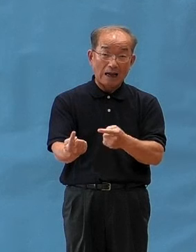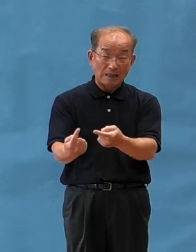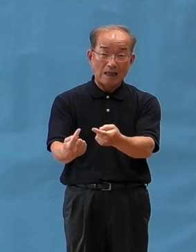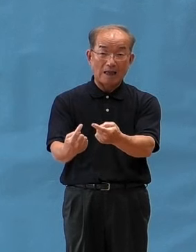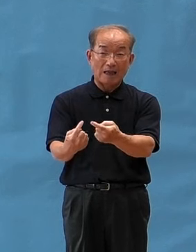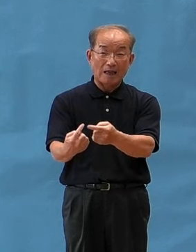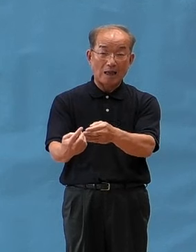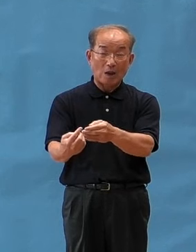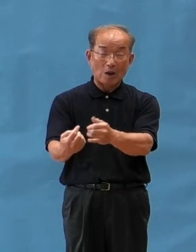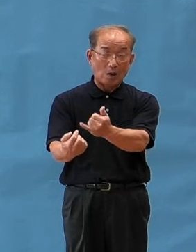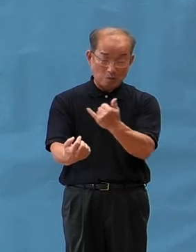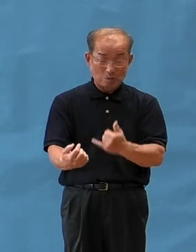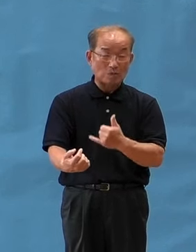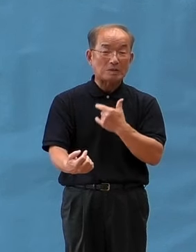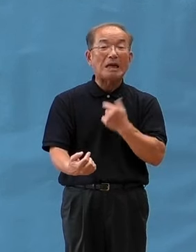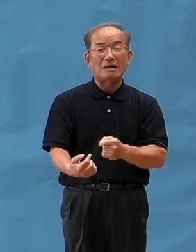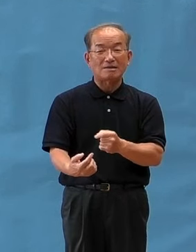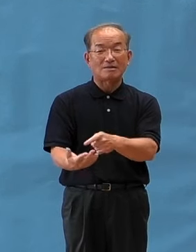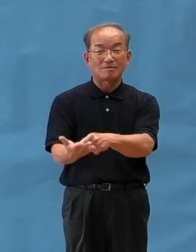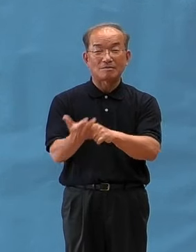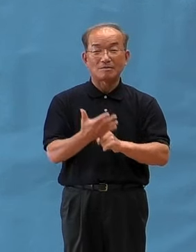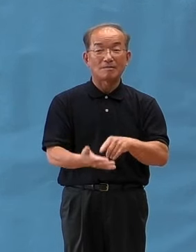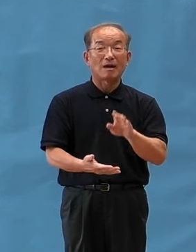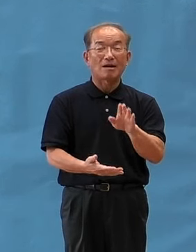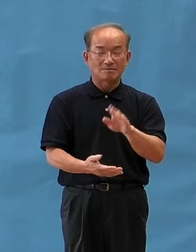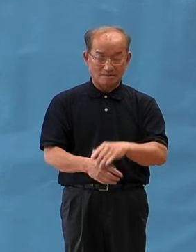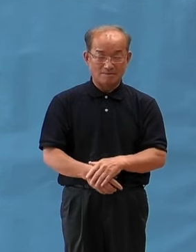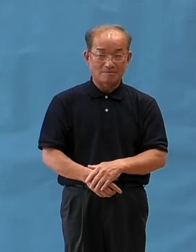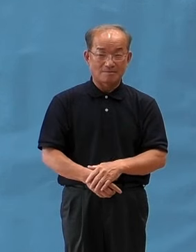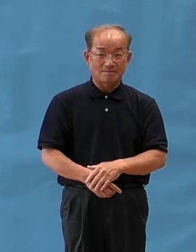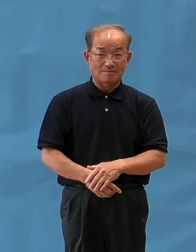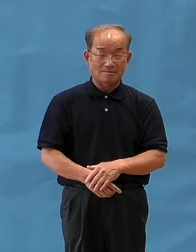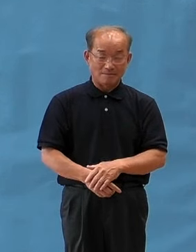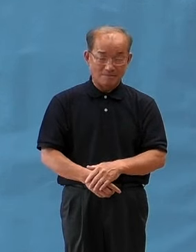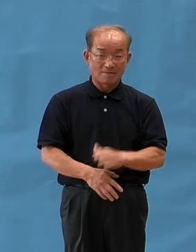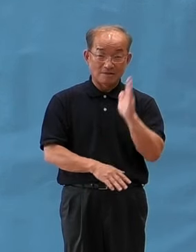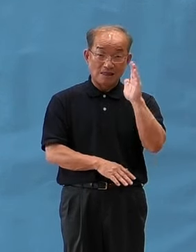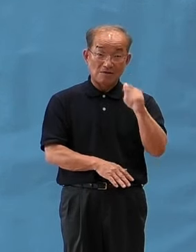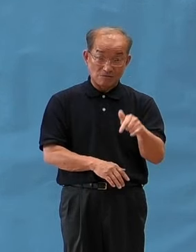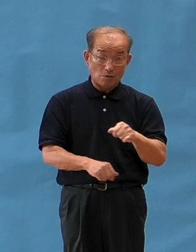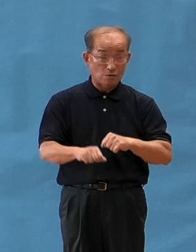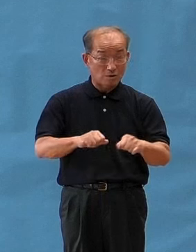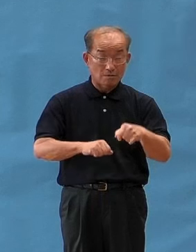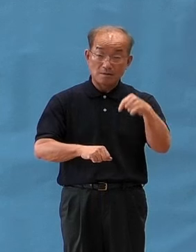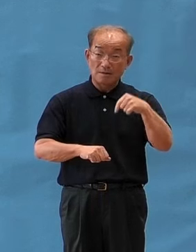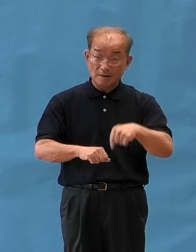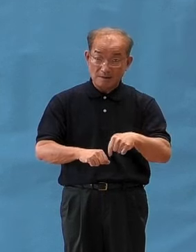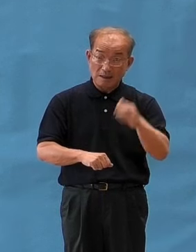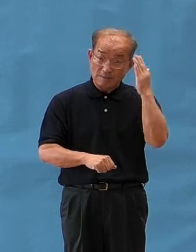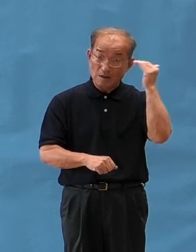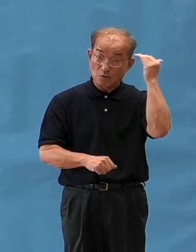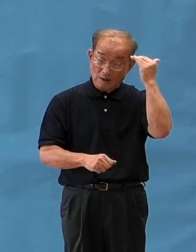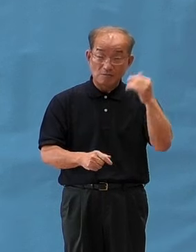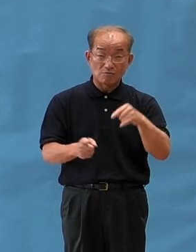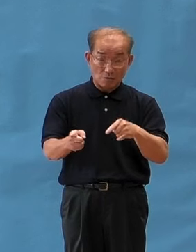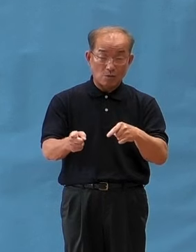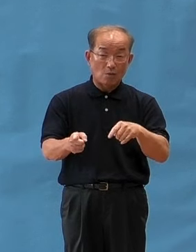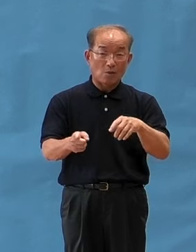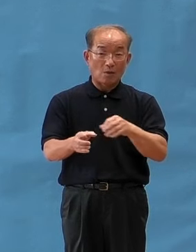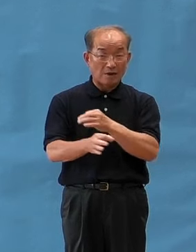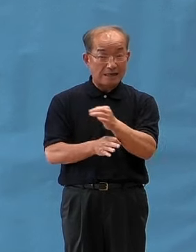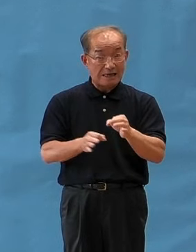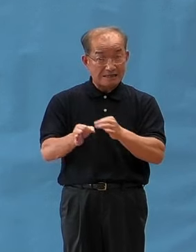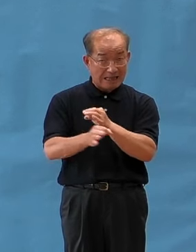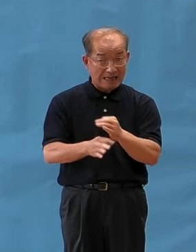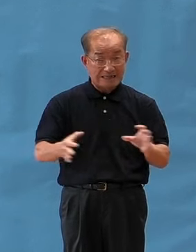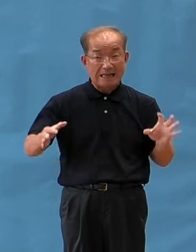手側で相違がないとやっぱり話は進まないので、実際この政府のさまざまな取り組みの中でベトナムとのこの経済連携を